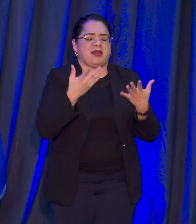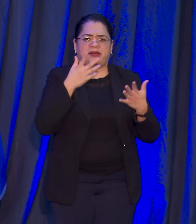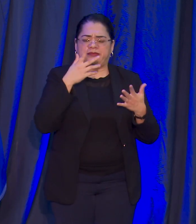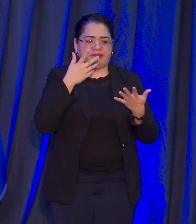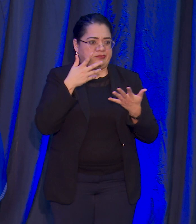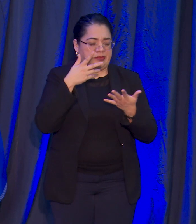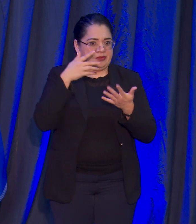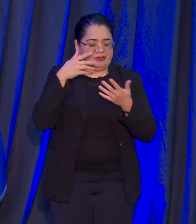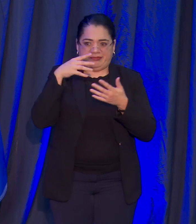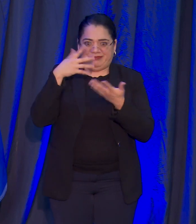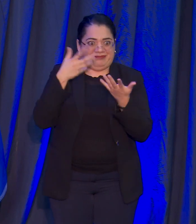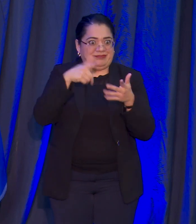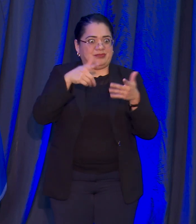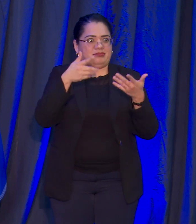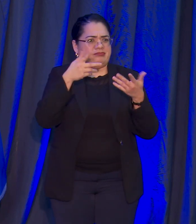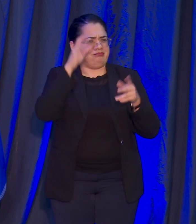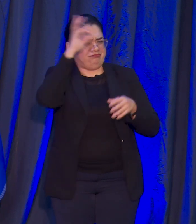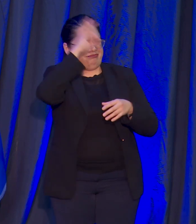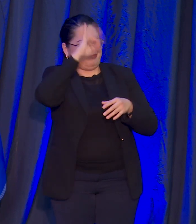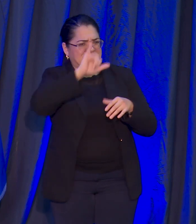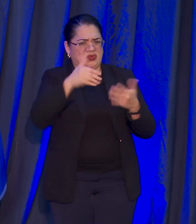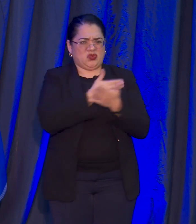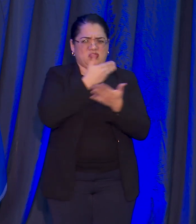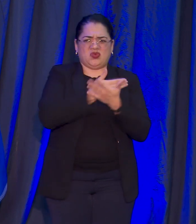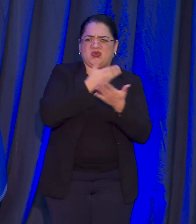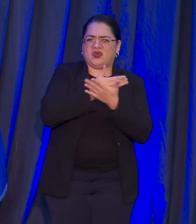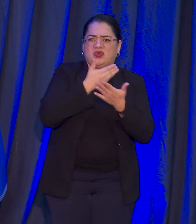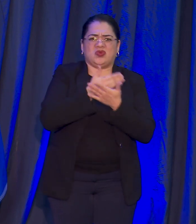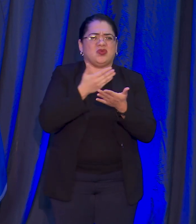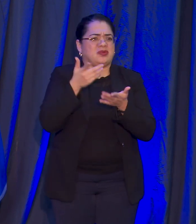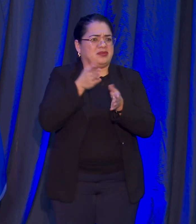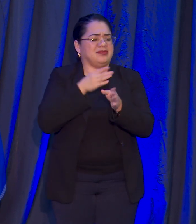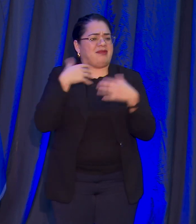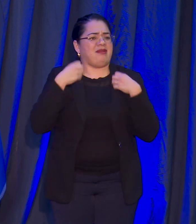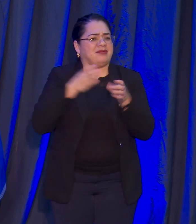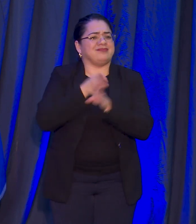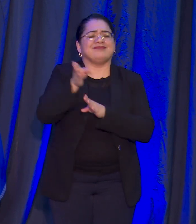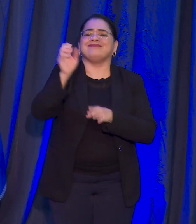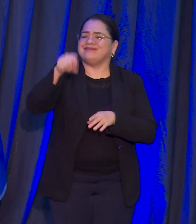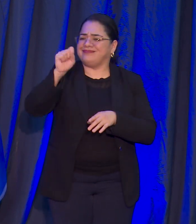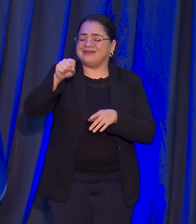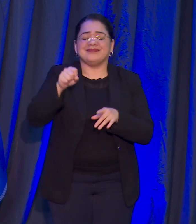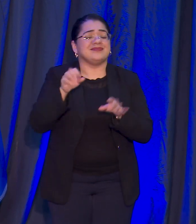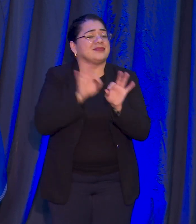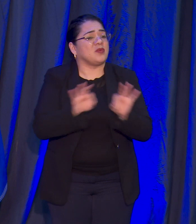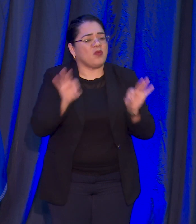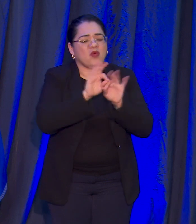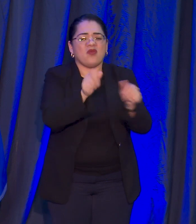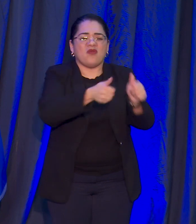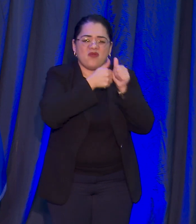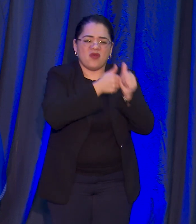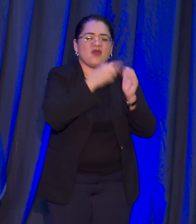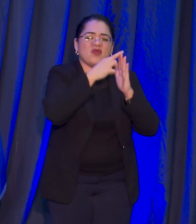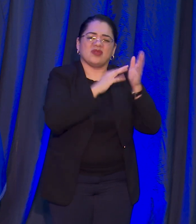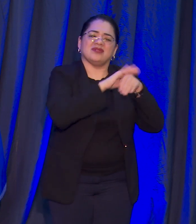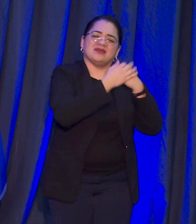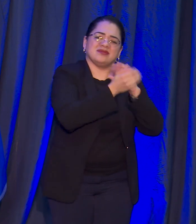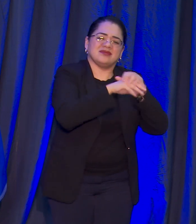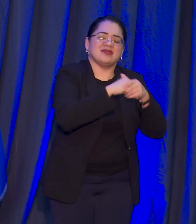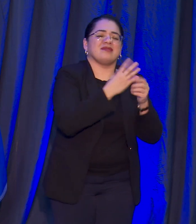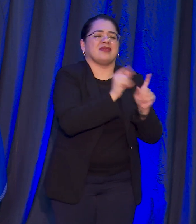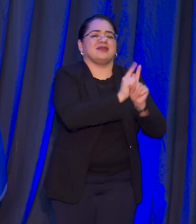tanto, les repetimos que es necesario que se queden en casa y se laven las manos. El 20 de marzo el Estado emitió una